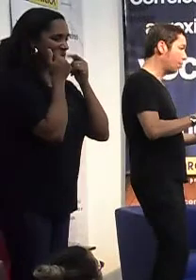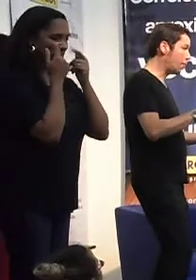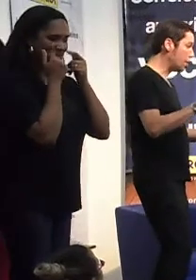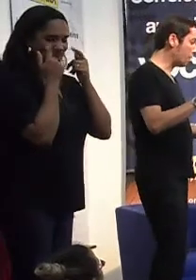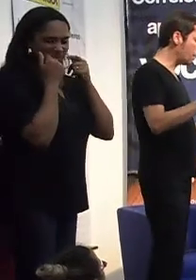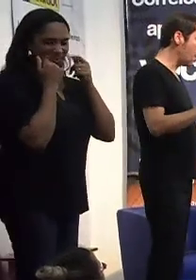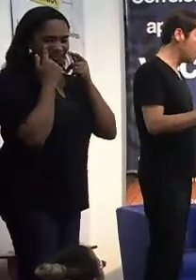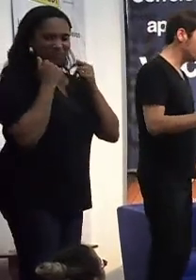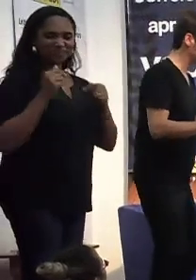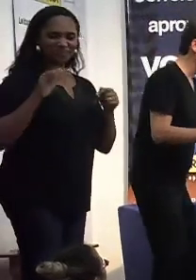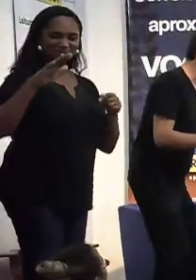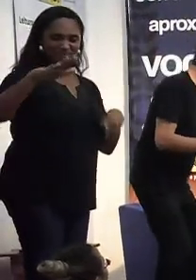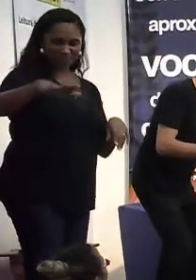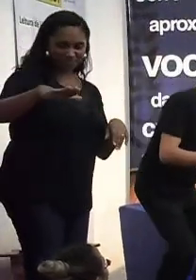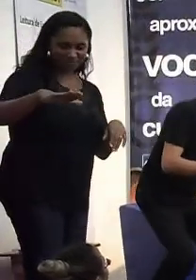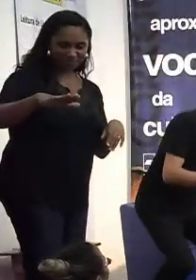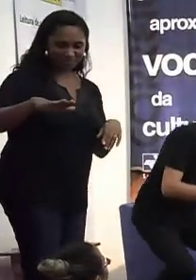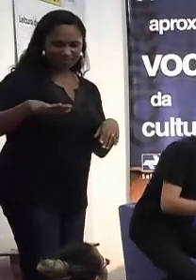Foi até lá,